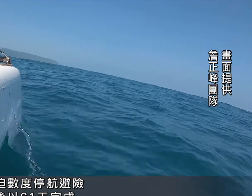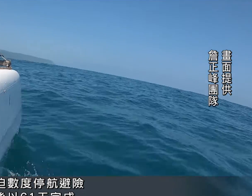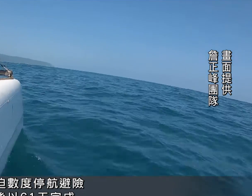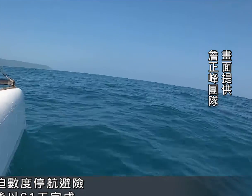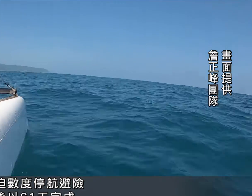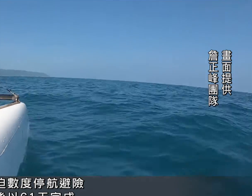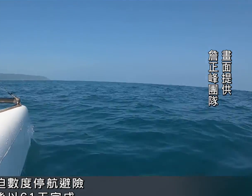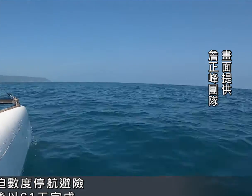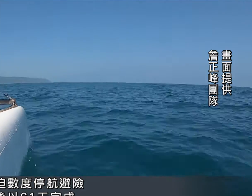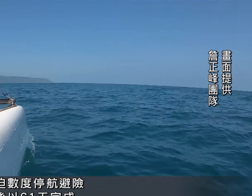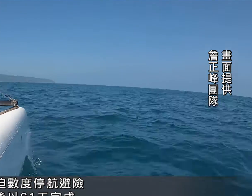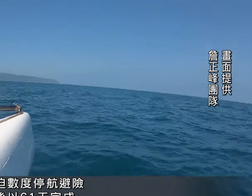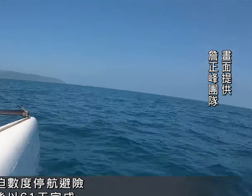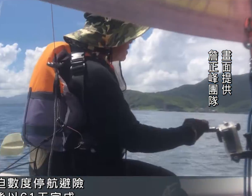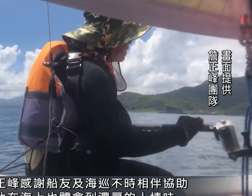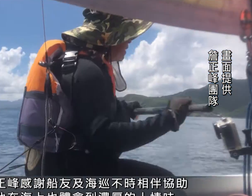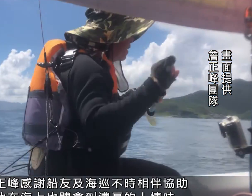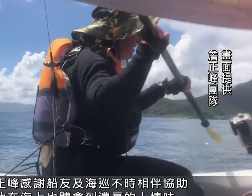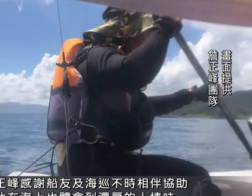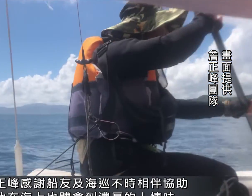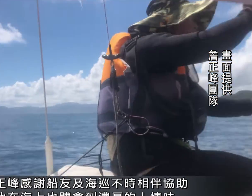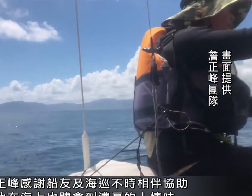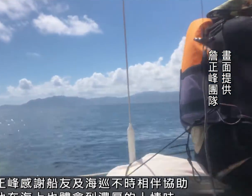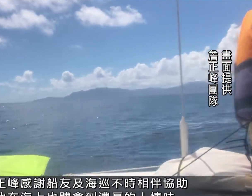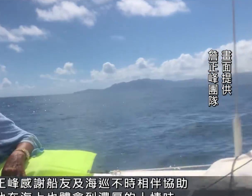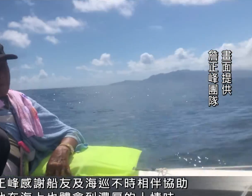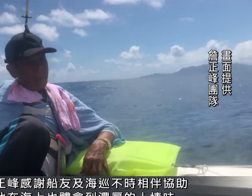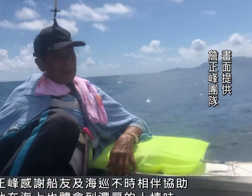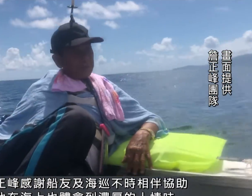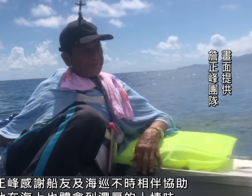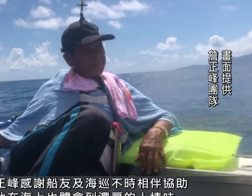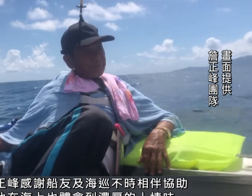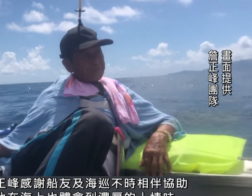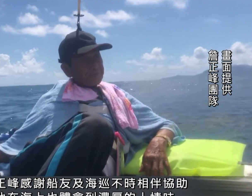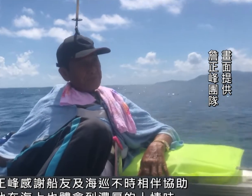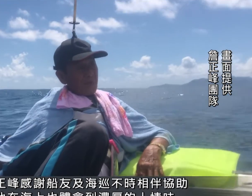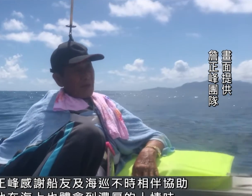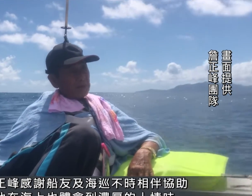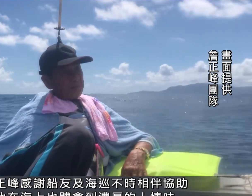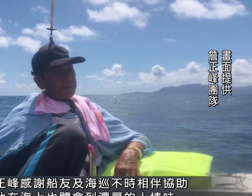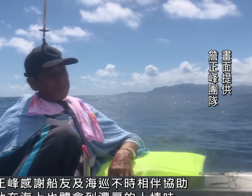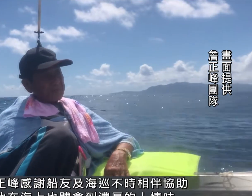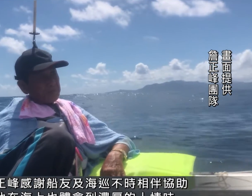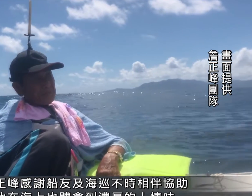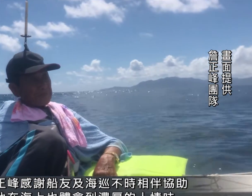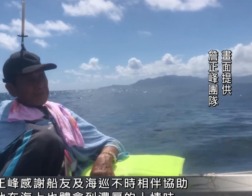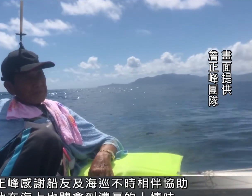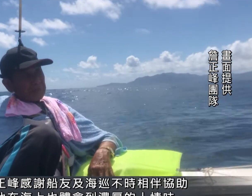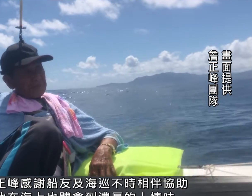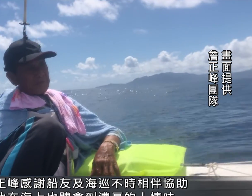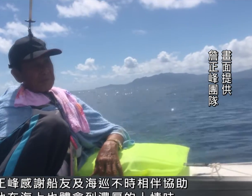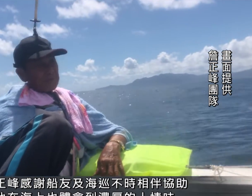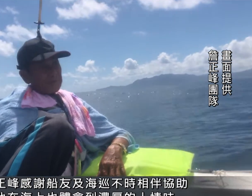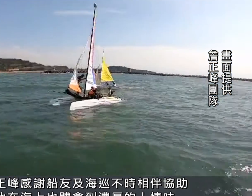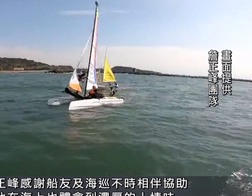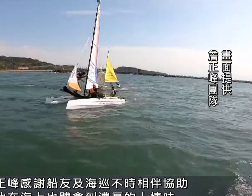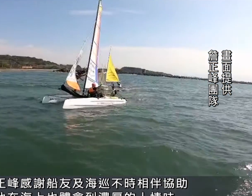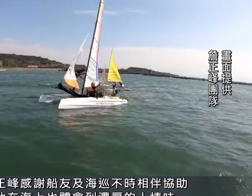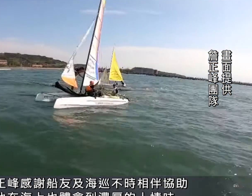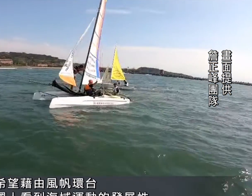最后以61天完成。詹振峰感谢船友及海巡不时相伴协助，让他在海上也体会到浓厚的人情味，也希望